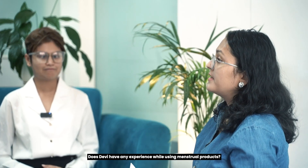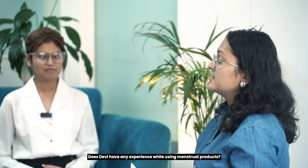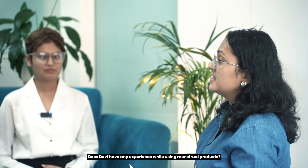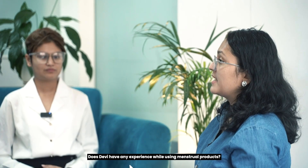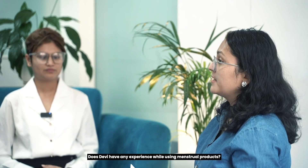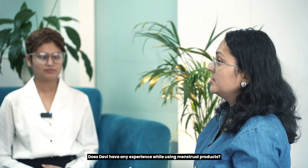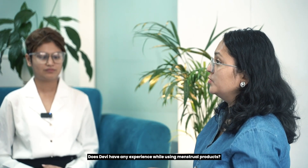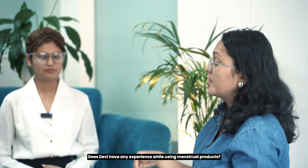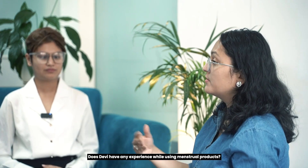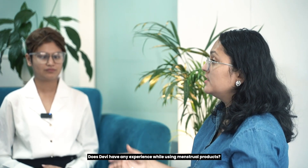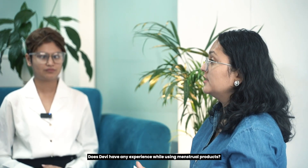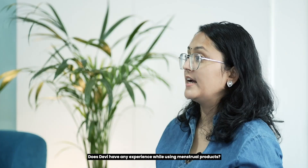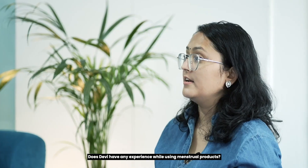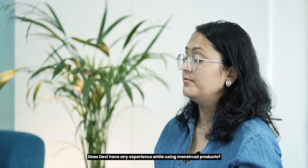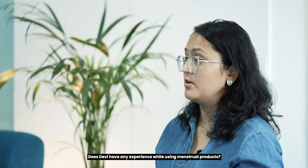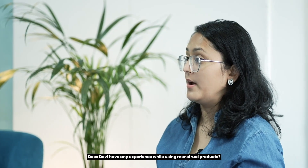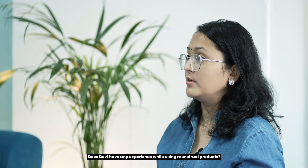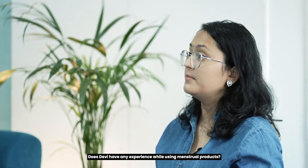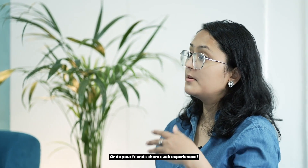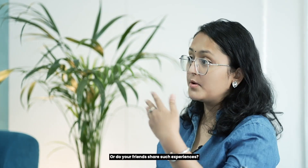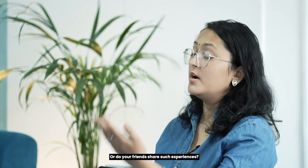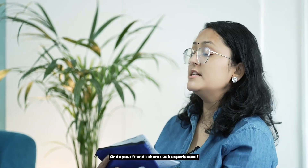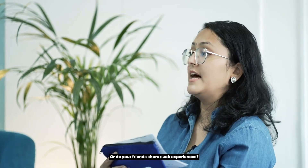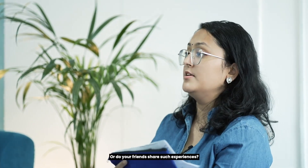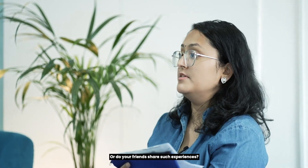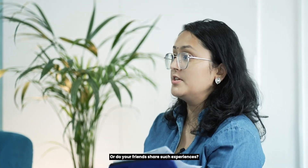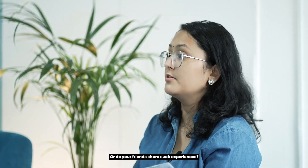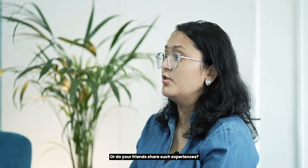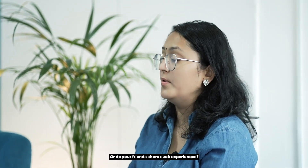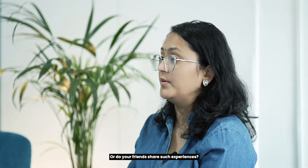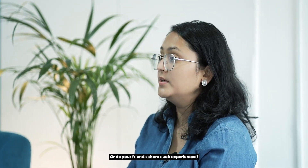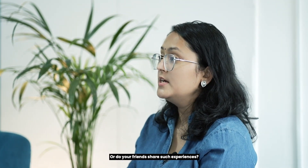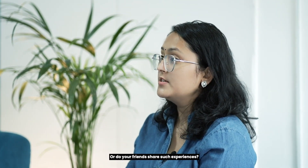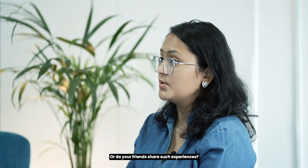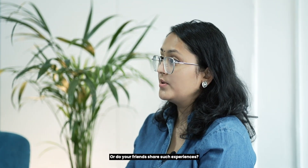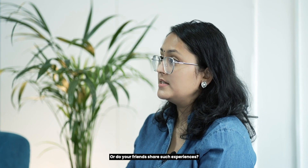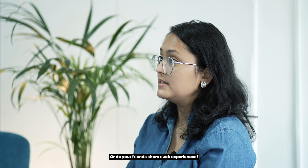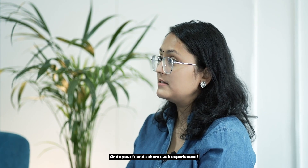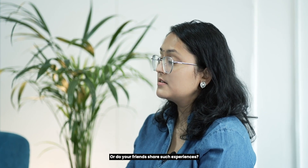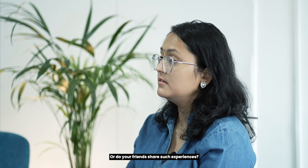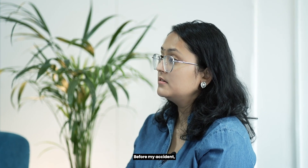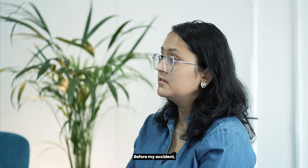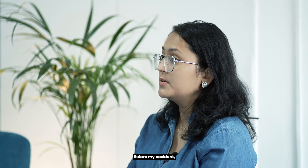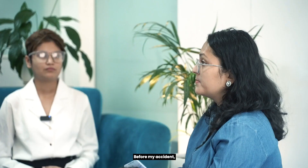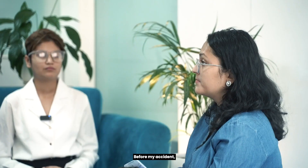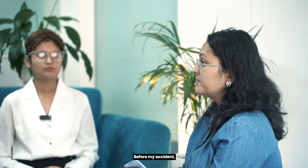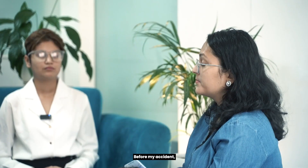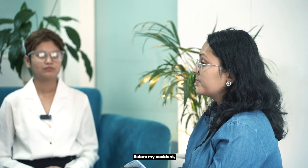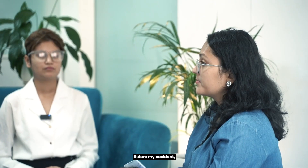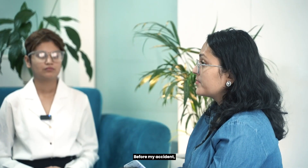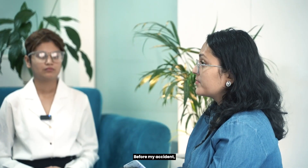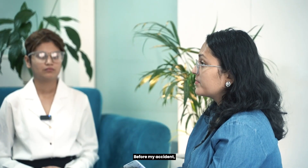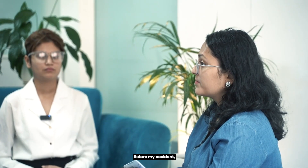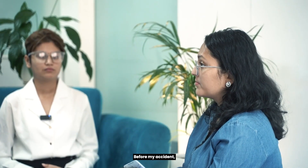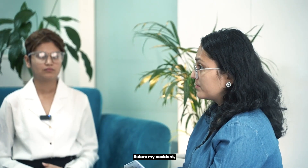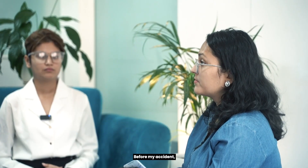छ महिनावारी जाने सामग्रीहरू प्रयोग गरिरहँदाखेरि अप्ठ्यारो भएको अथवा तपाईँको अन्य साथीहरूले सेयर गर्नुभएको त्यस्तो कुनै इन्सिडेन्ट छ?